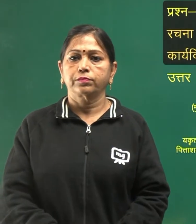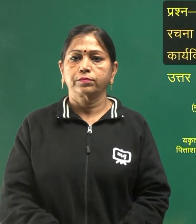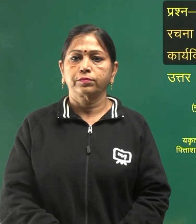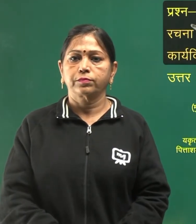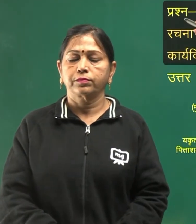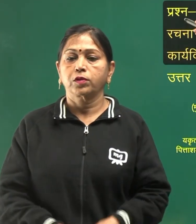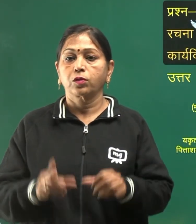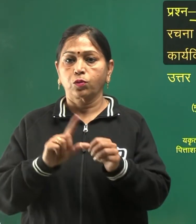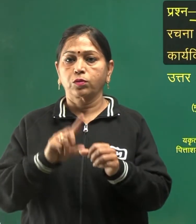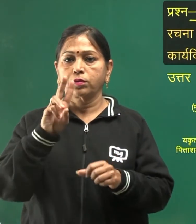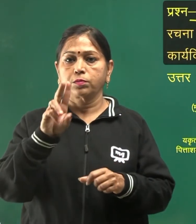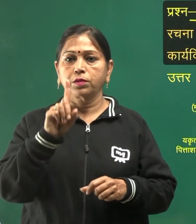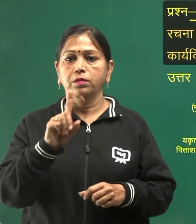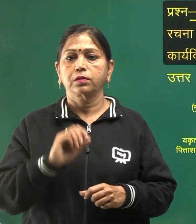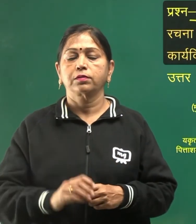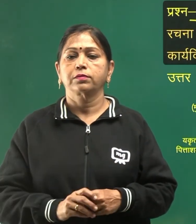प्रश्न 21,